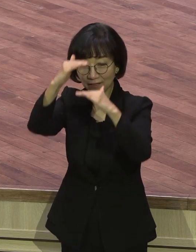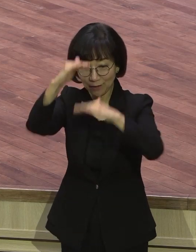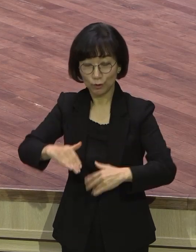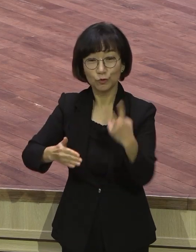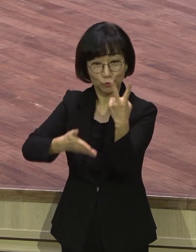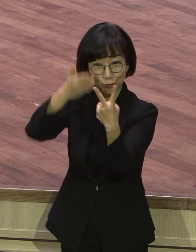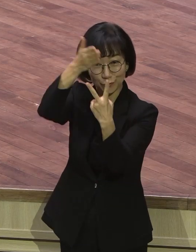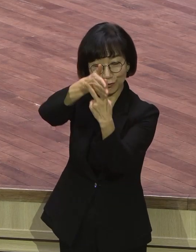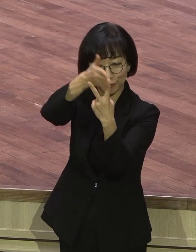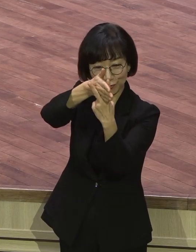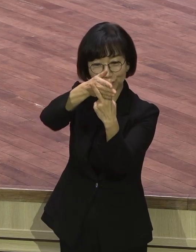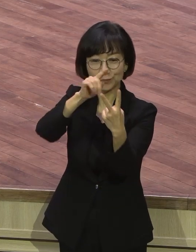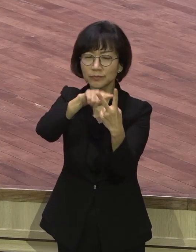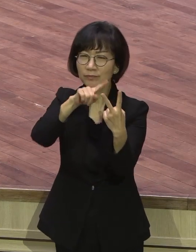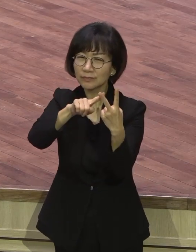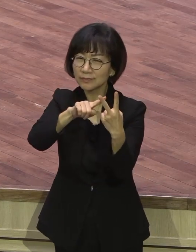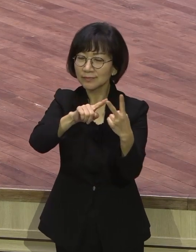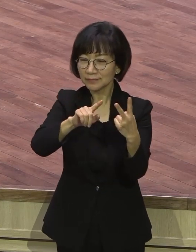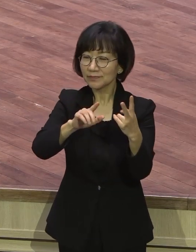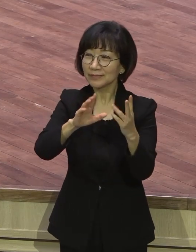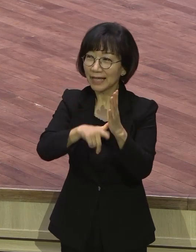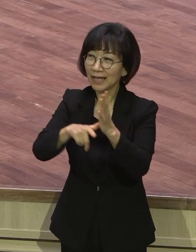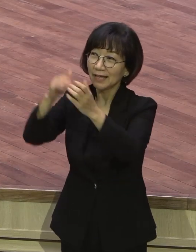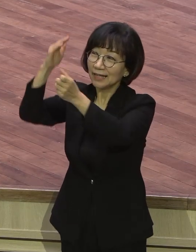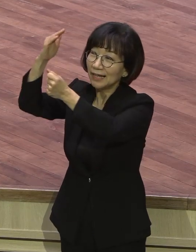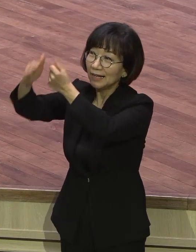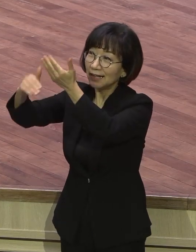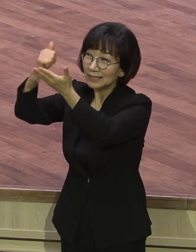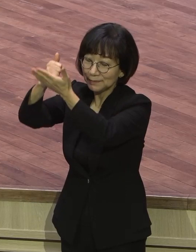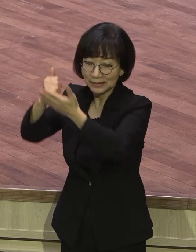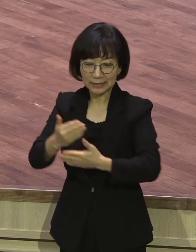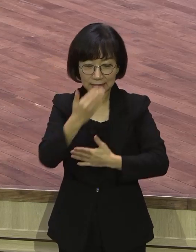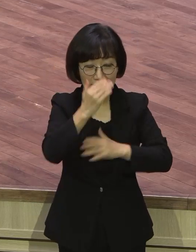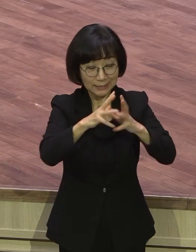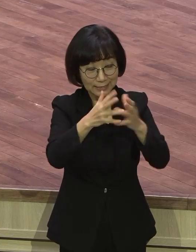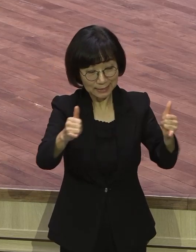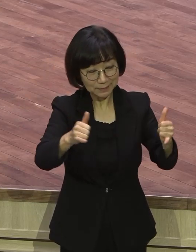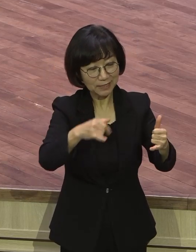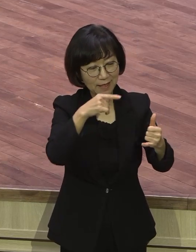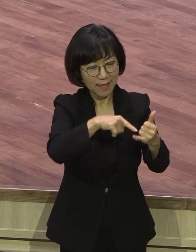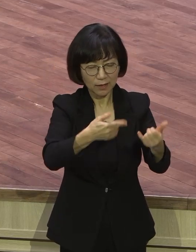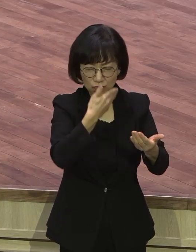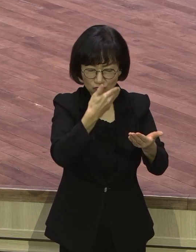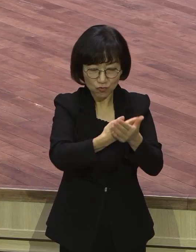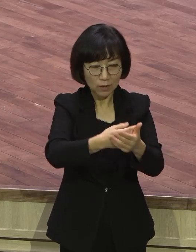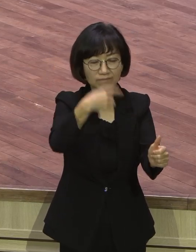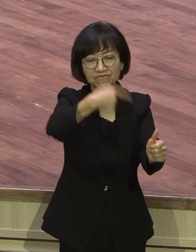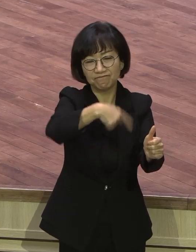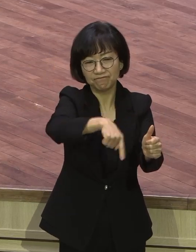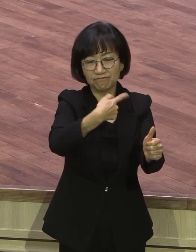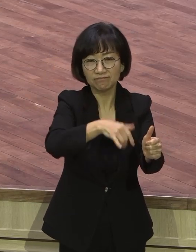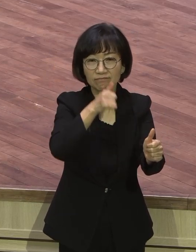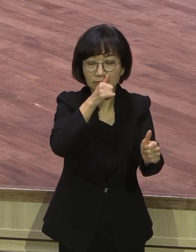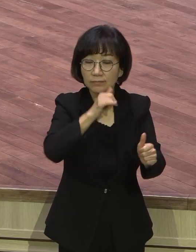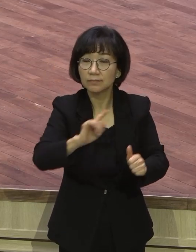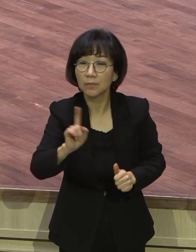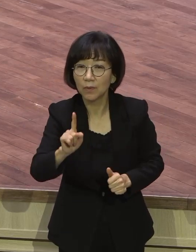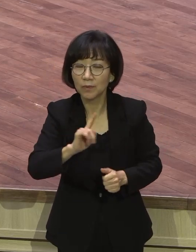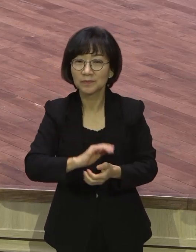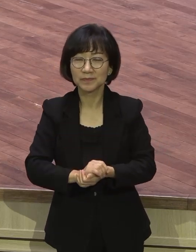이 두 사건을 통해서 하나님은 이스라엘 백성에게 중요한 영적 교훈을 주십니다. 그 핵심은 하나님께서